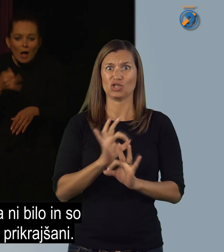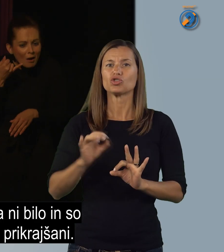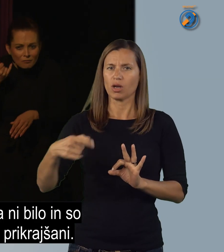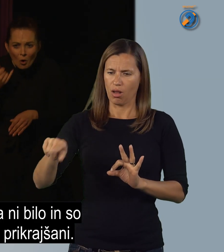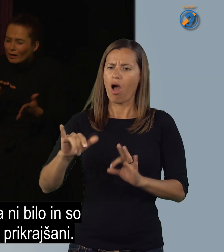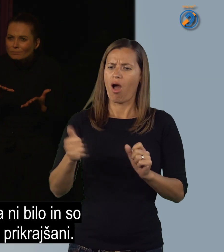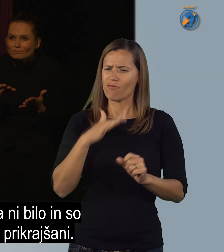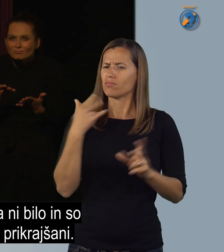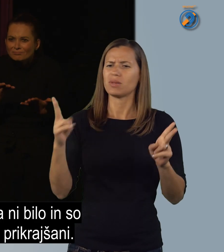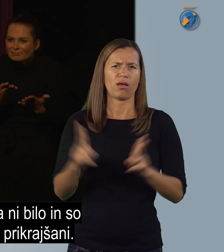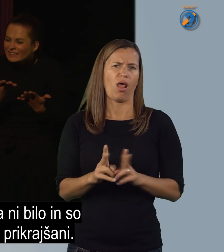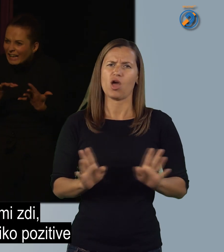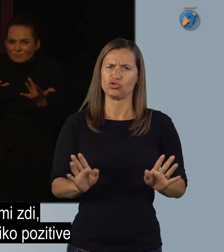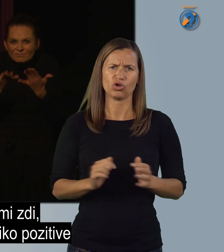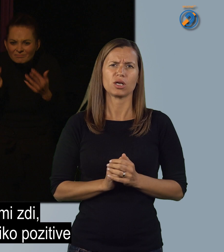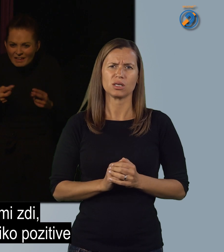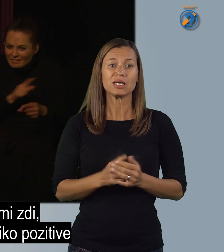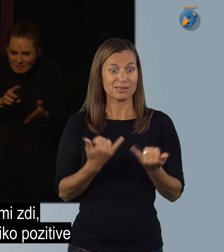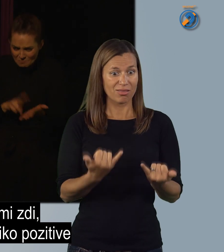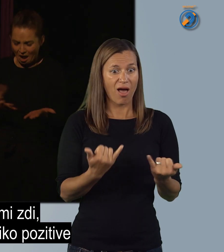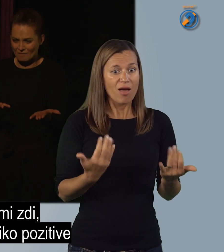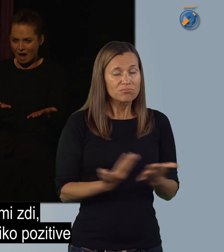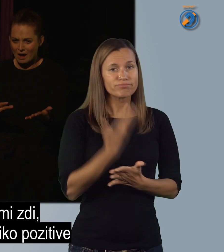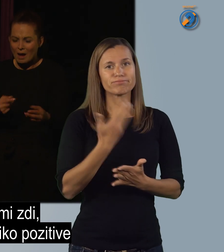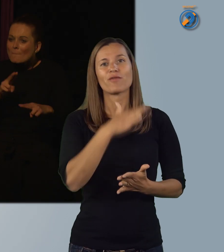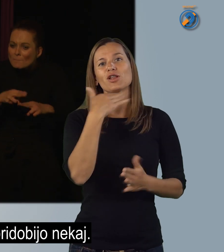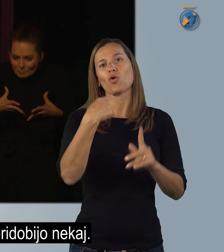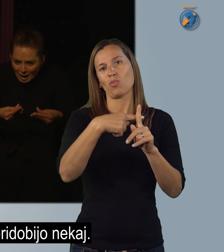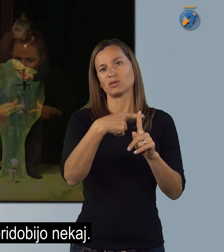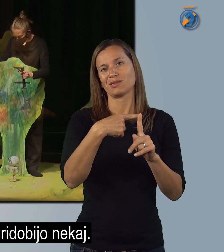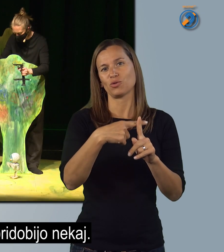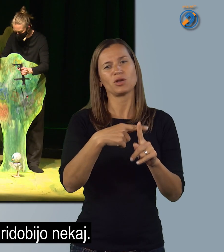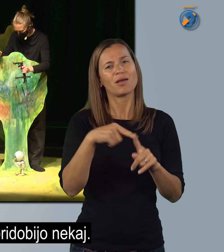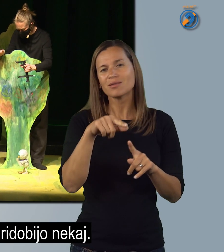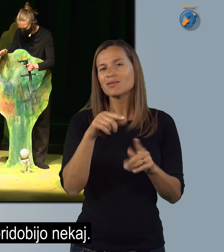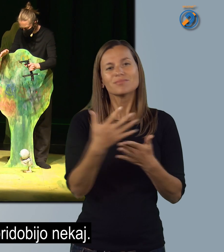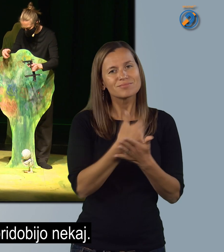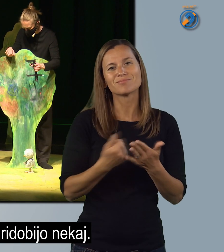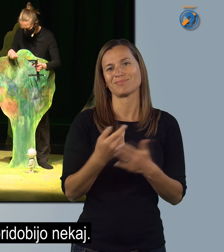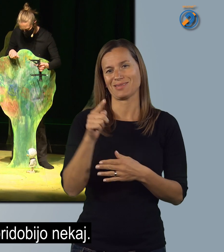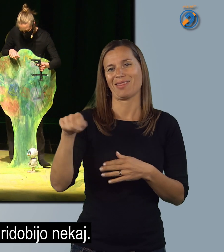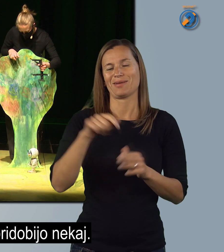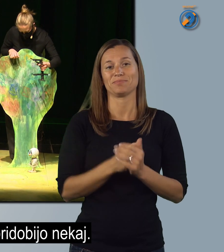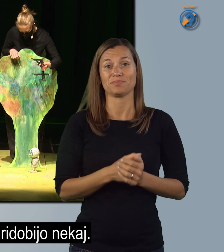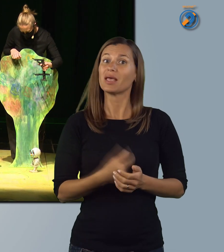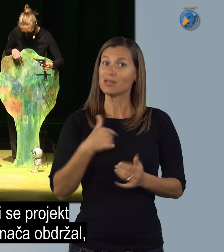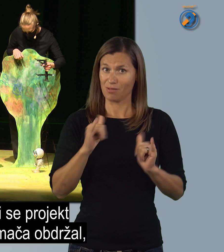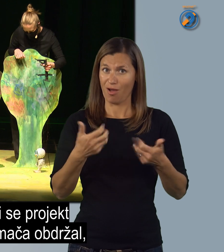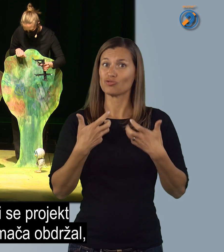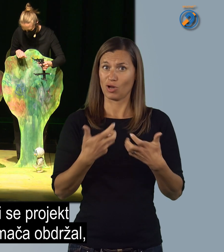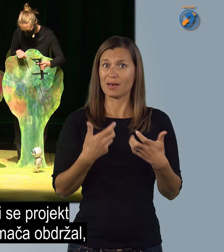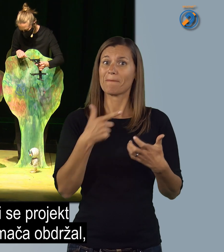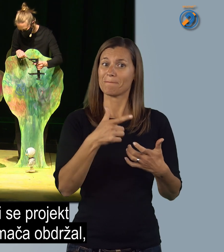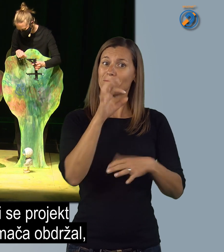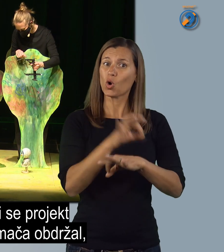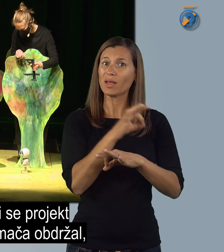bili na nek način kar prikrajšani. Torej se mi zdi, da tukaj je kar veliko pozitive in da absolutno pridobijo nekaj. Želim si, da bi